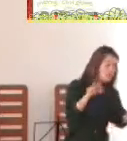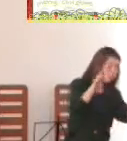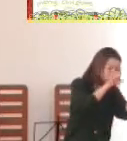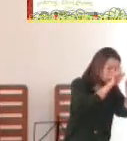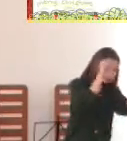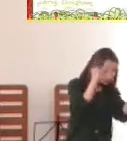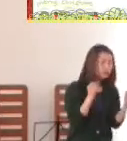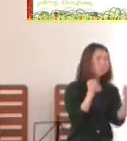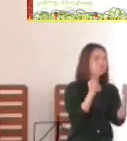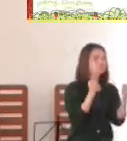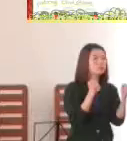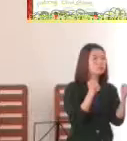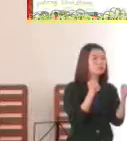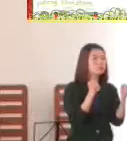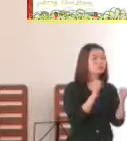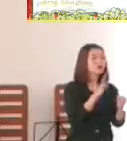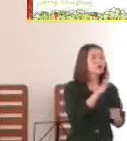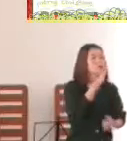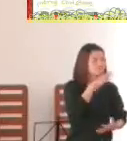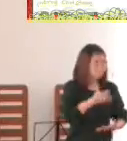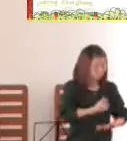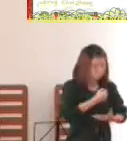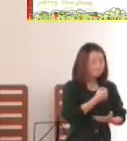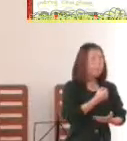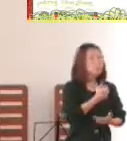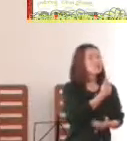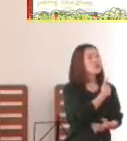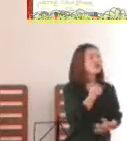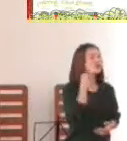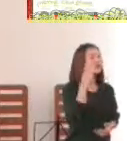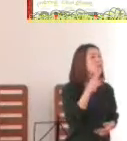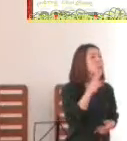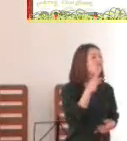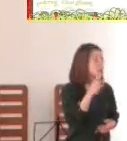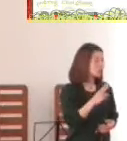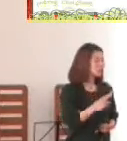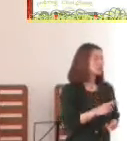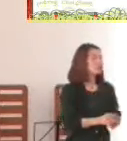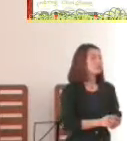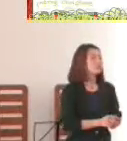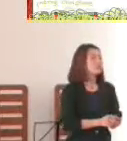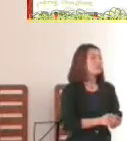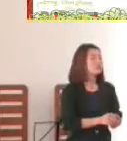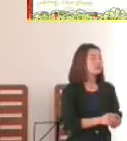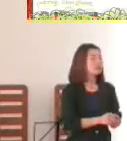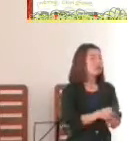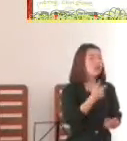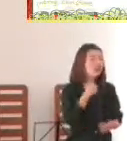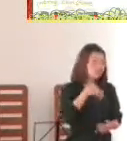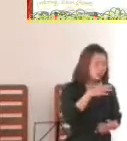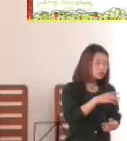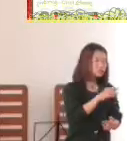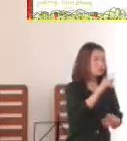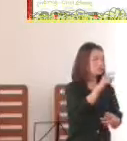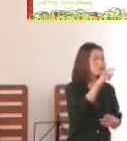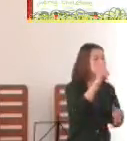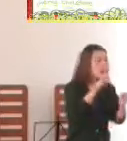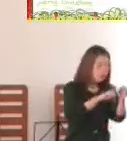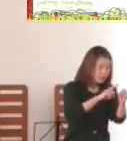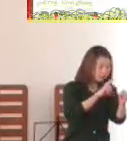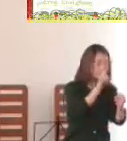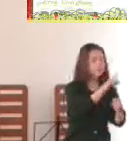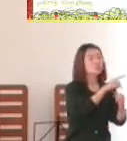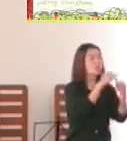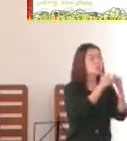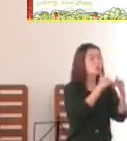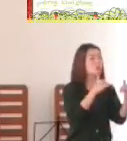認できるように一人子を送られたんです。人として送られたんです。赤ちゃんとして生まれてく